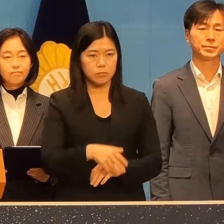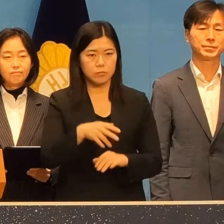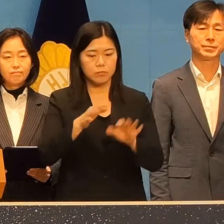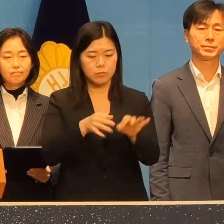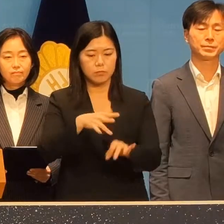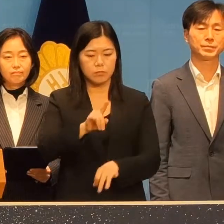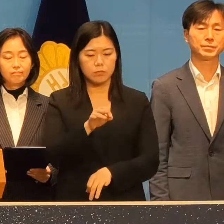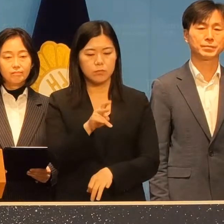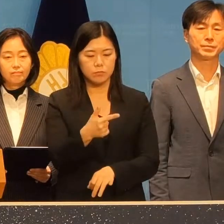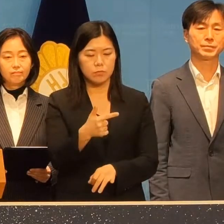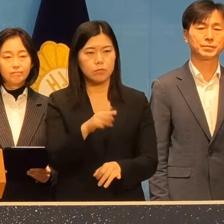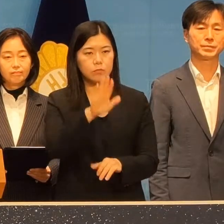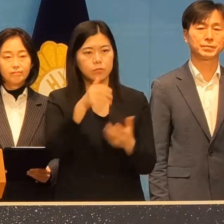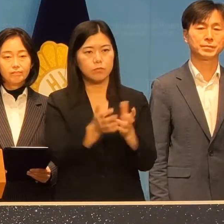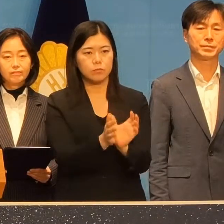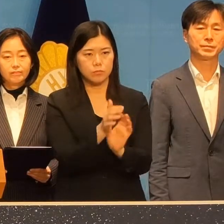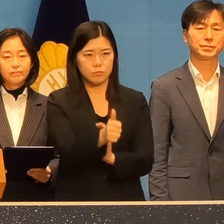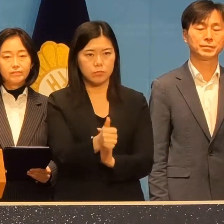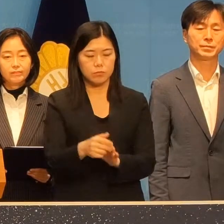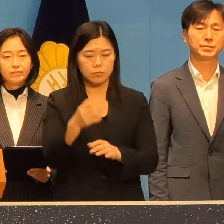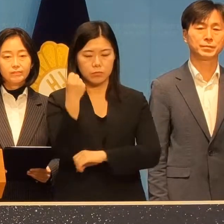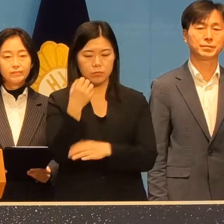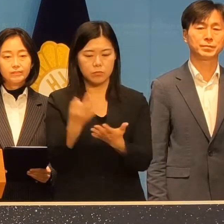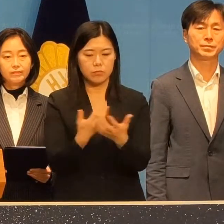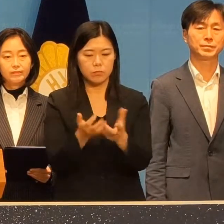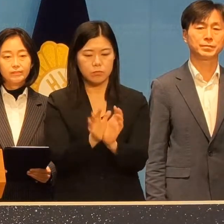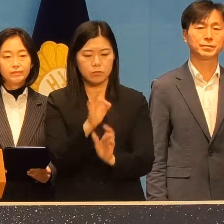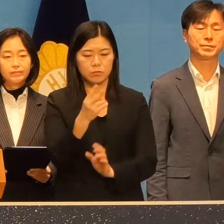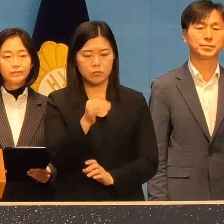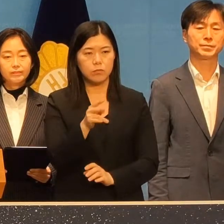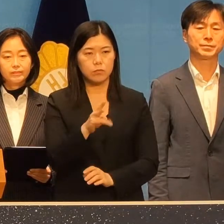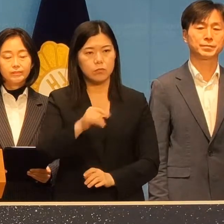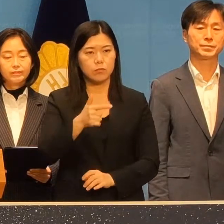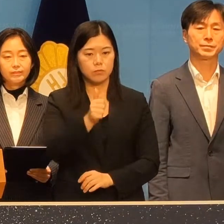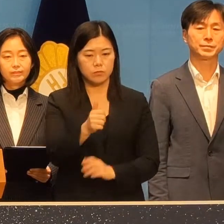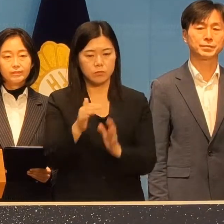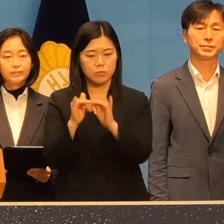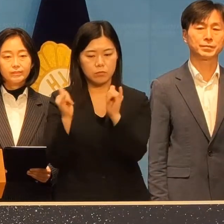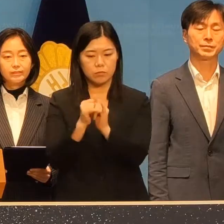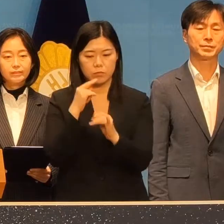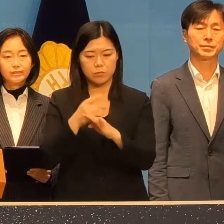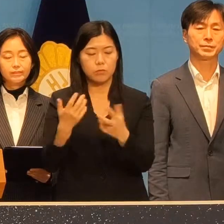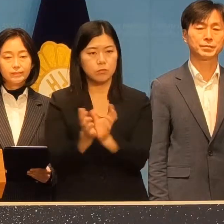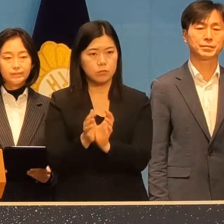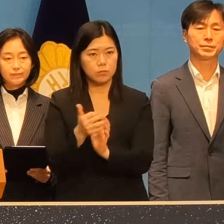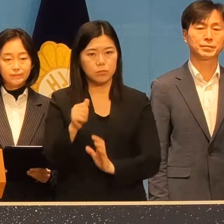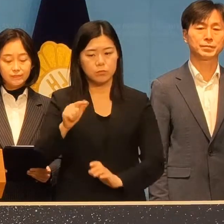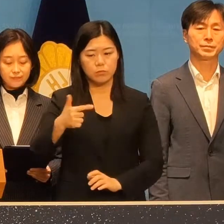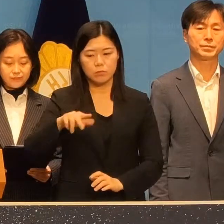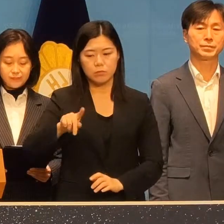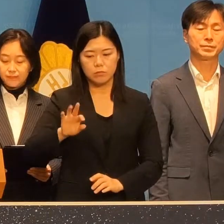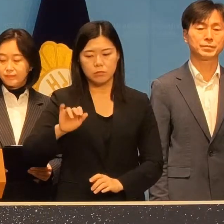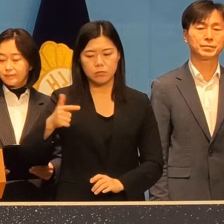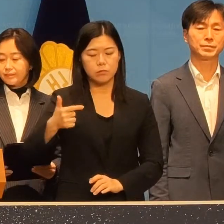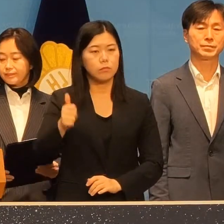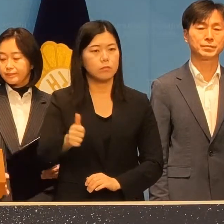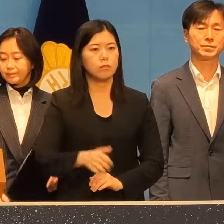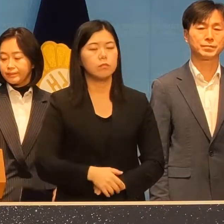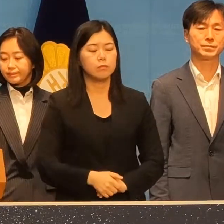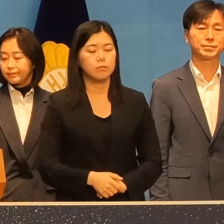진보당 상임대표, 용해인 기본소득당 대표, 한창민 사회민주당 대표님 순서대로 발언해